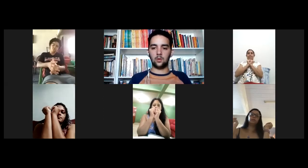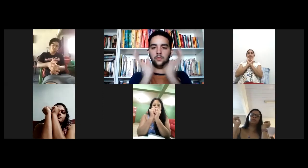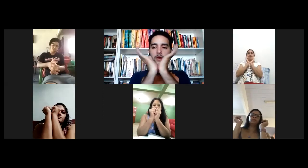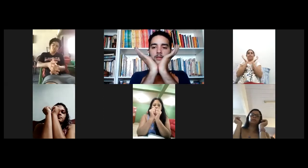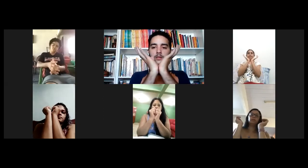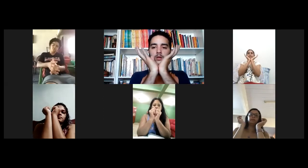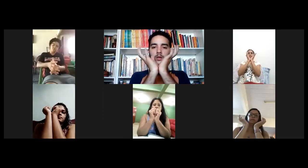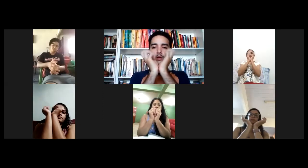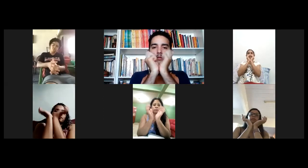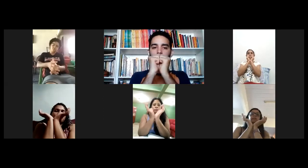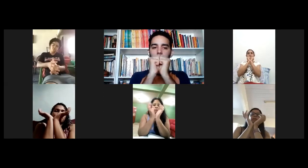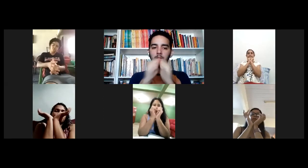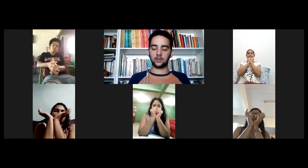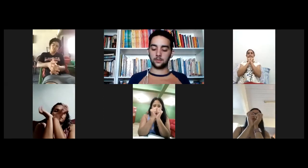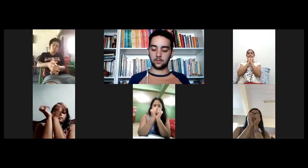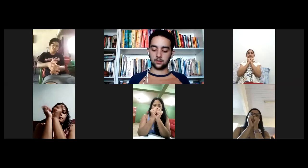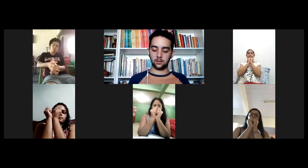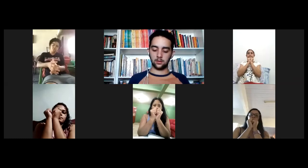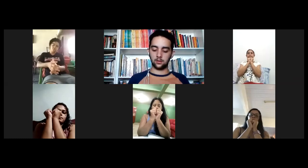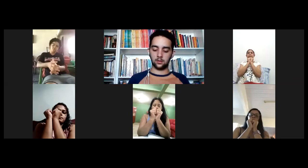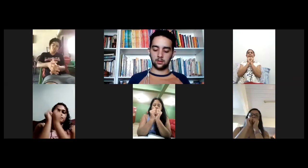Igual ao alface, só que fecha.